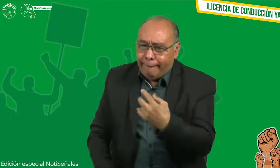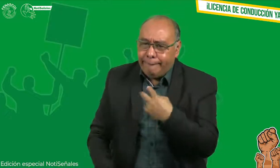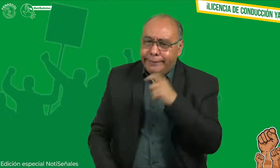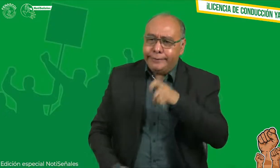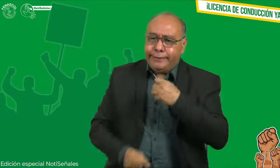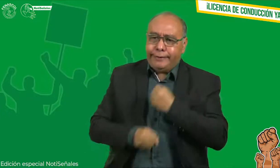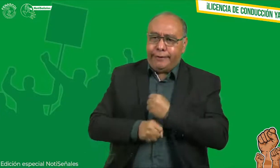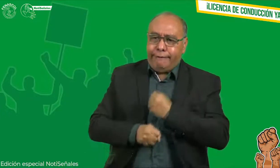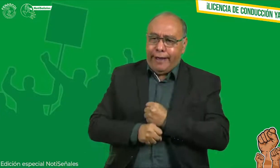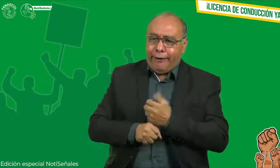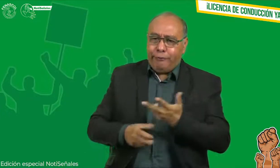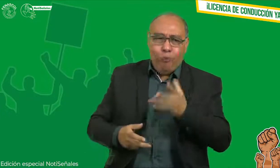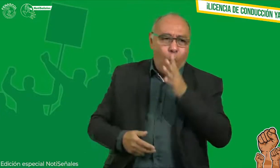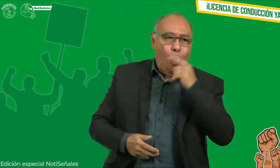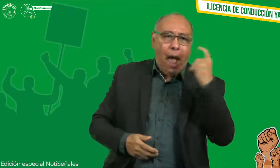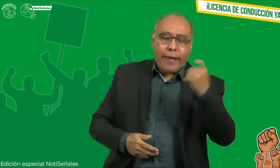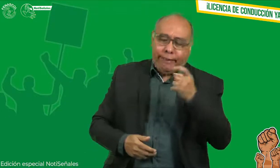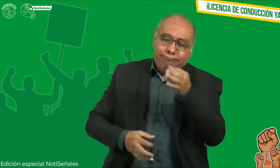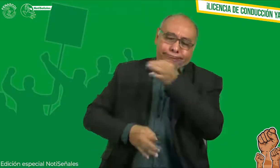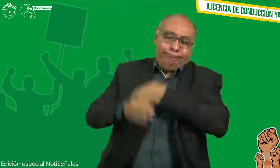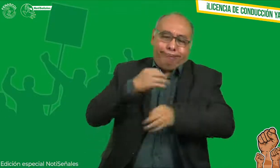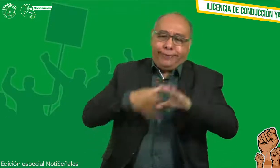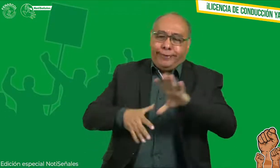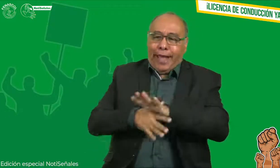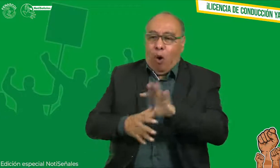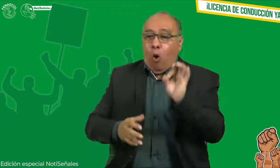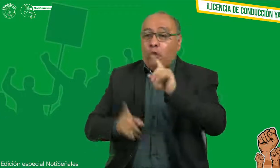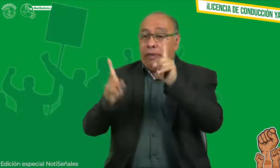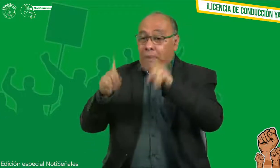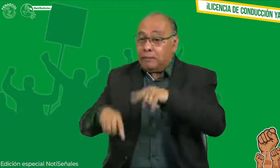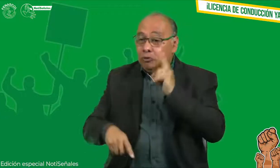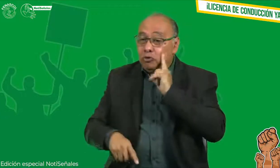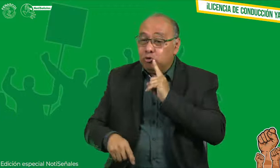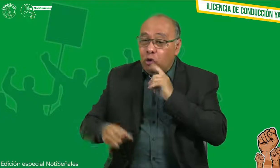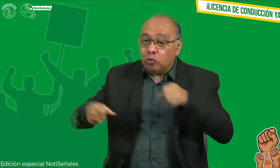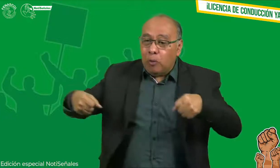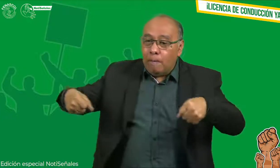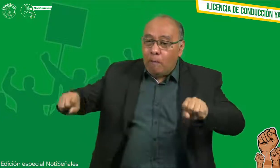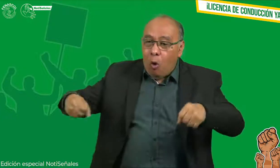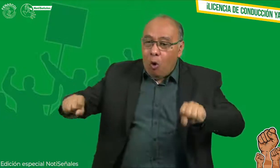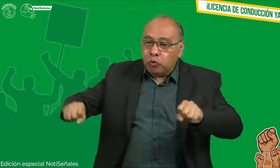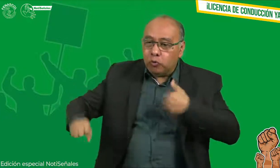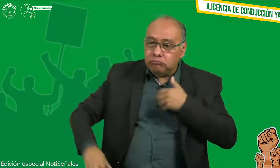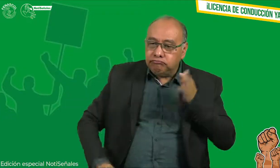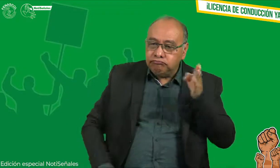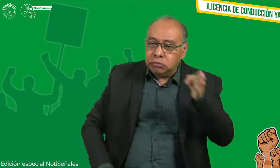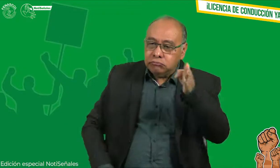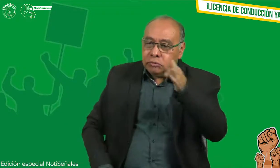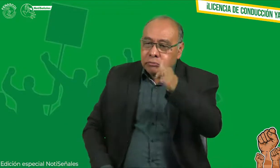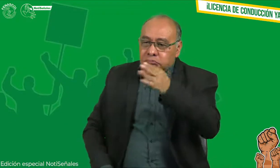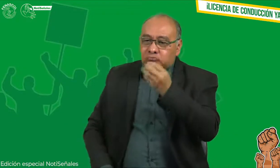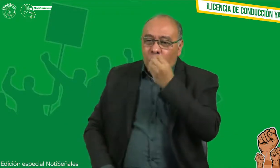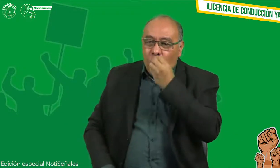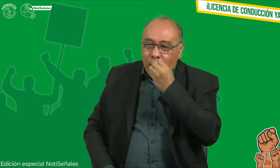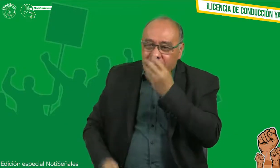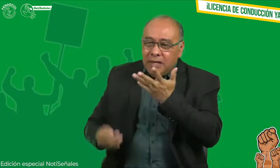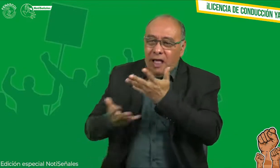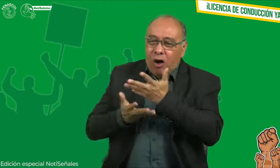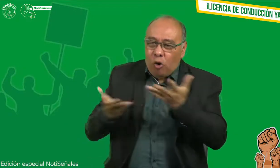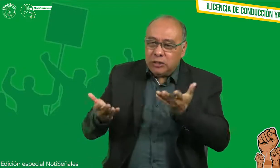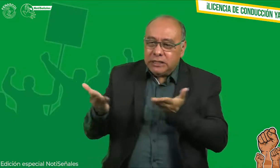trabajar. Tenemos sordos que son taxistas, sordos que conducen transporte público,